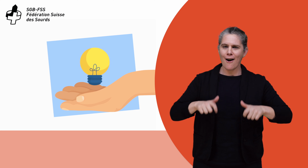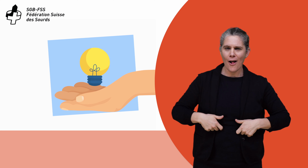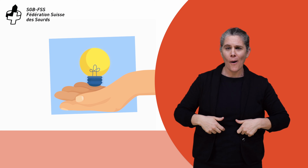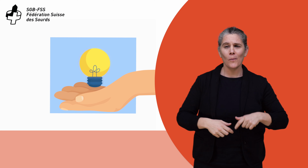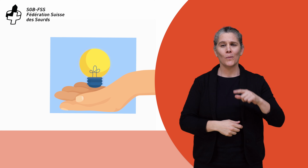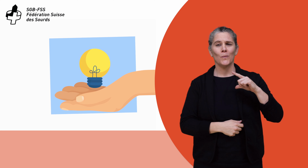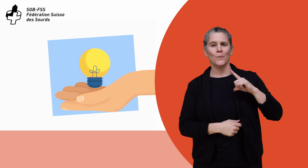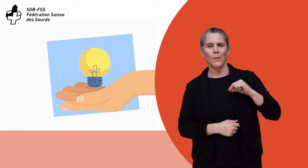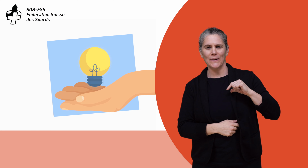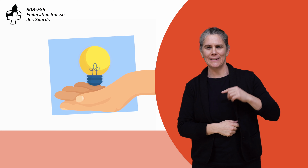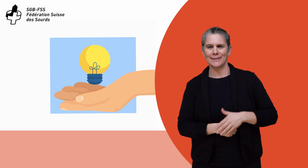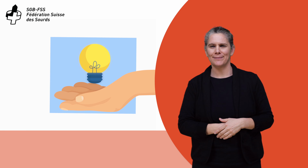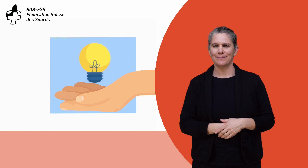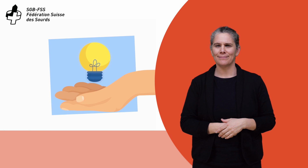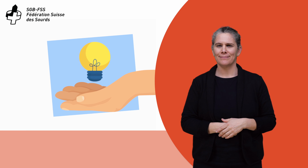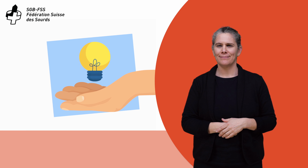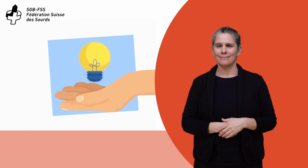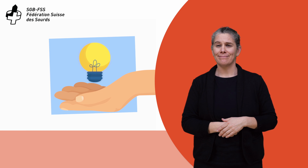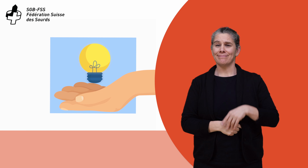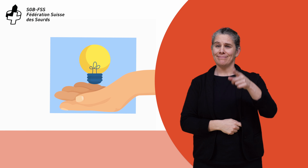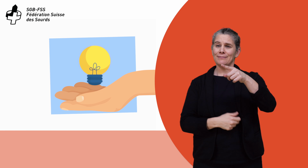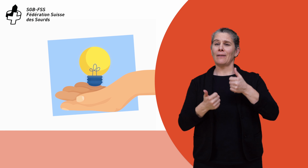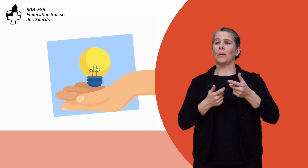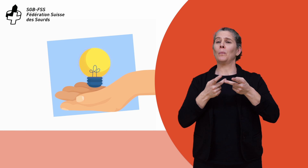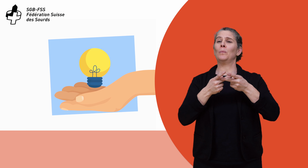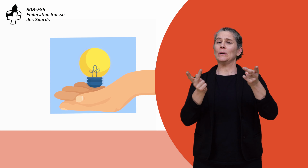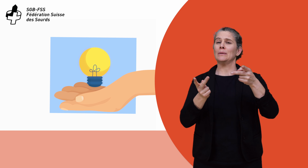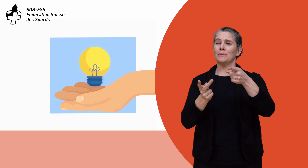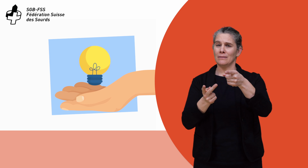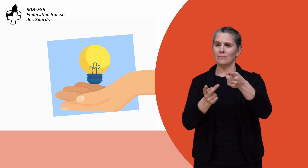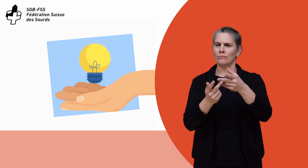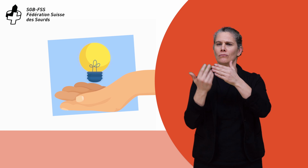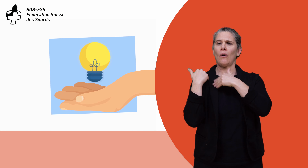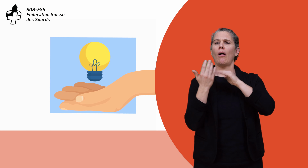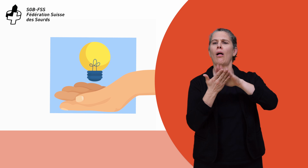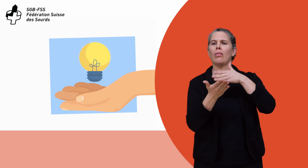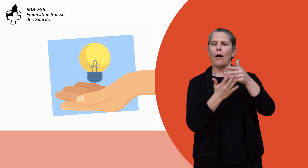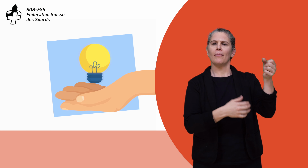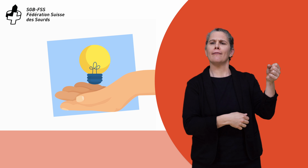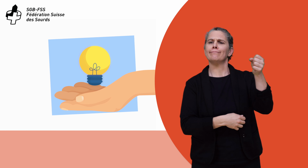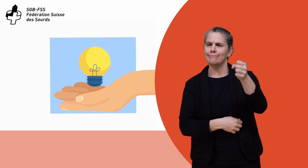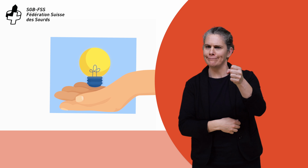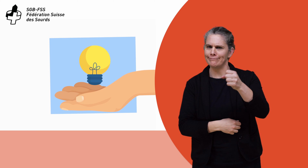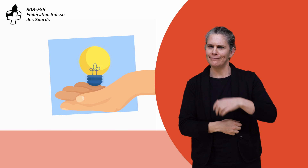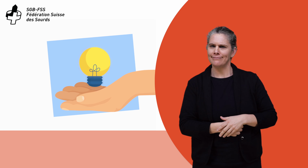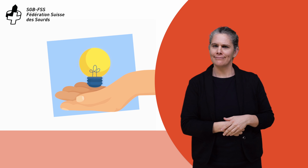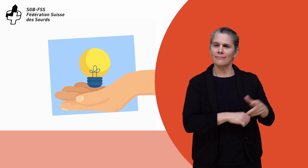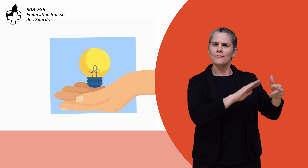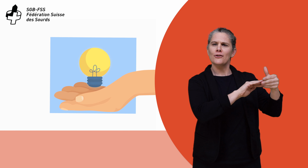écoles, la police. Ce sont les autorités elles-mêmes qui doivent commander ces interventions